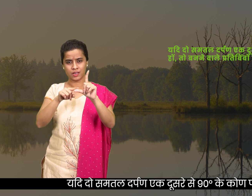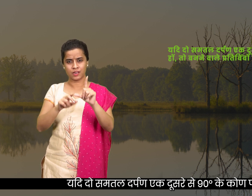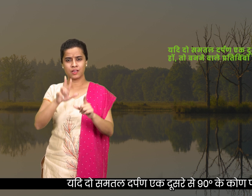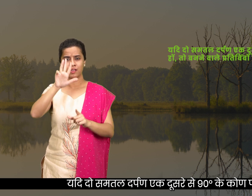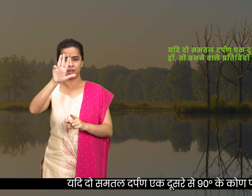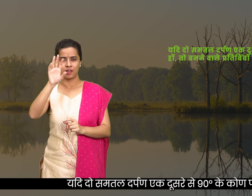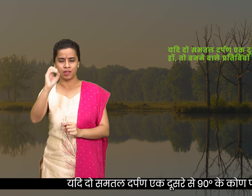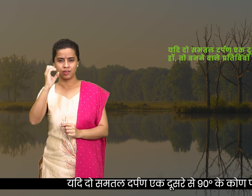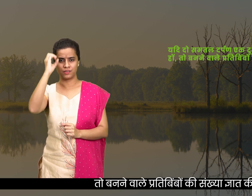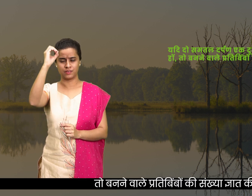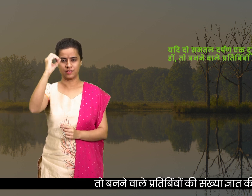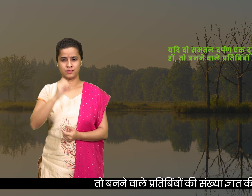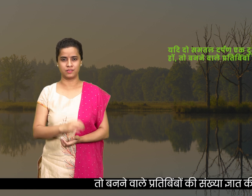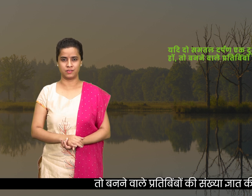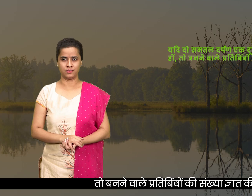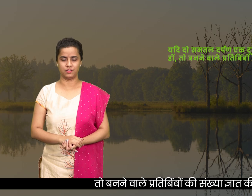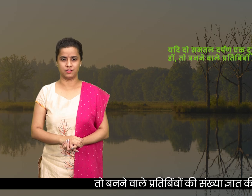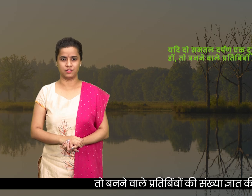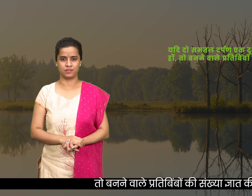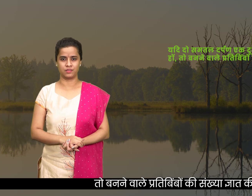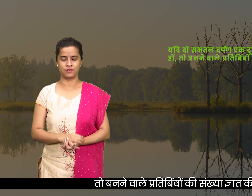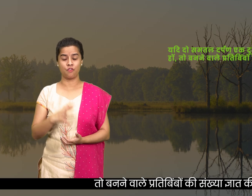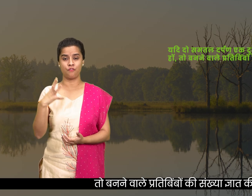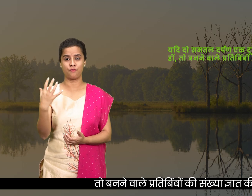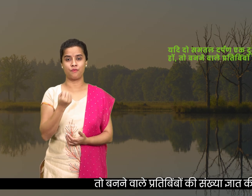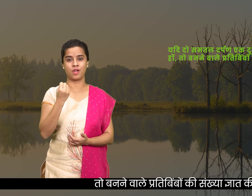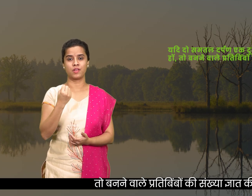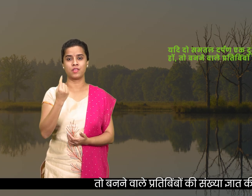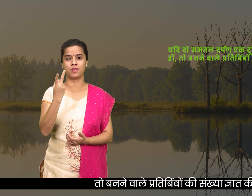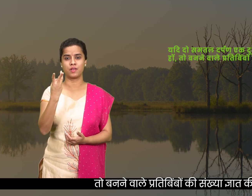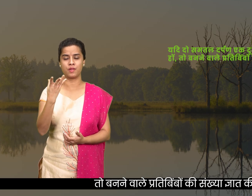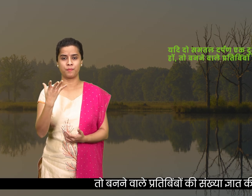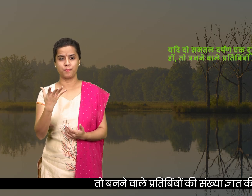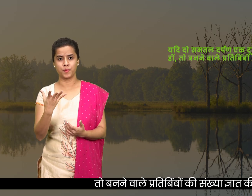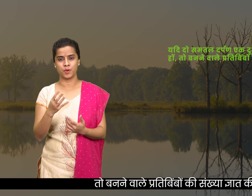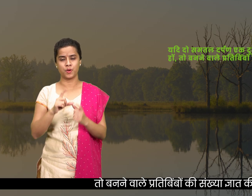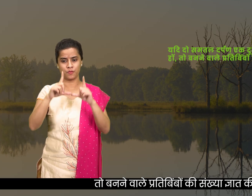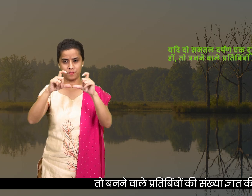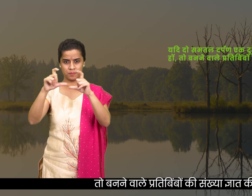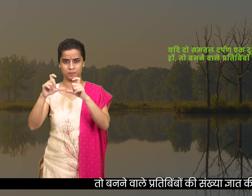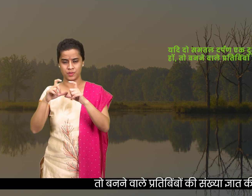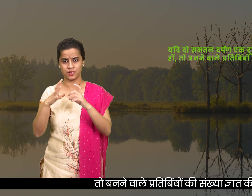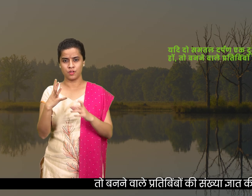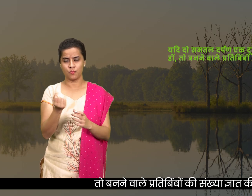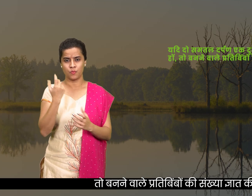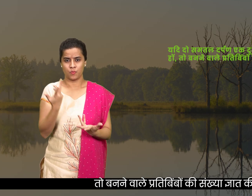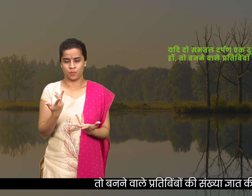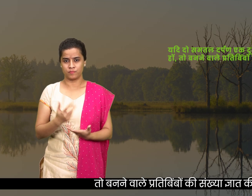हैं, तो बनने वाले प्रतिबिंबों की संख्या ज्ञात कीजिए।